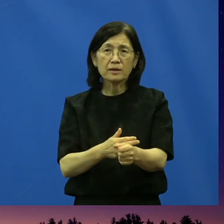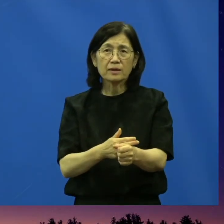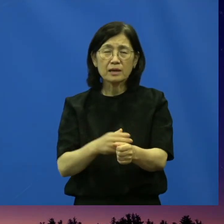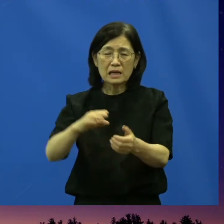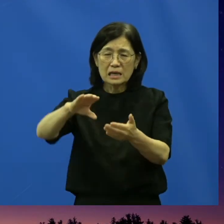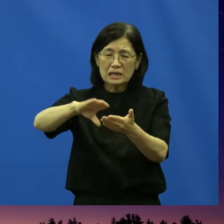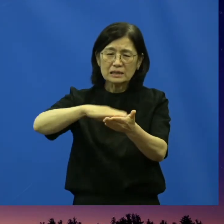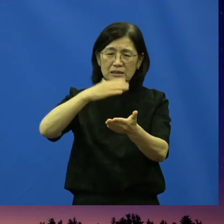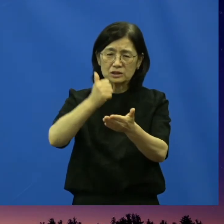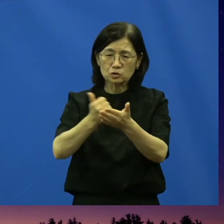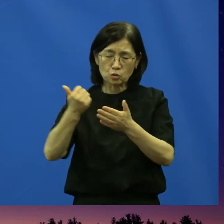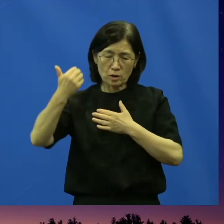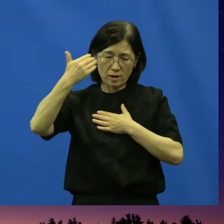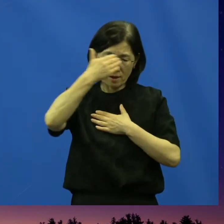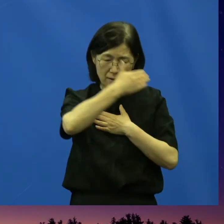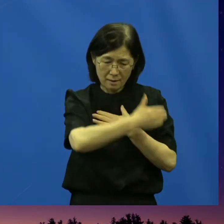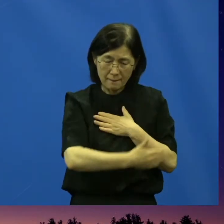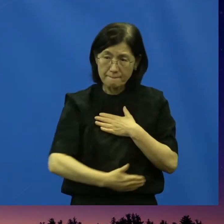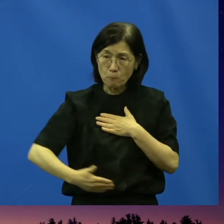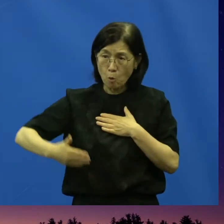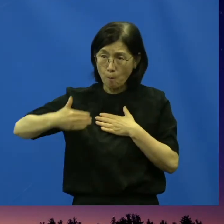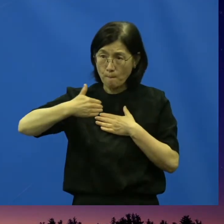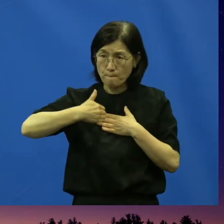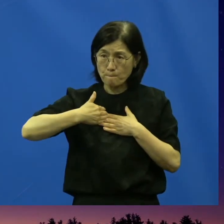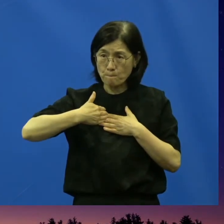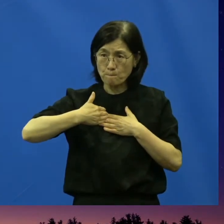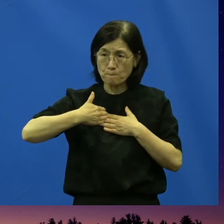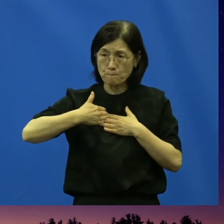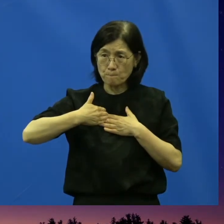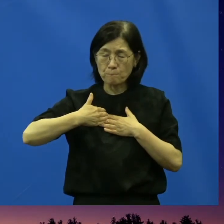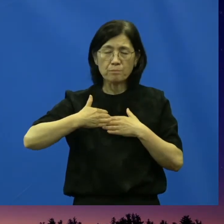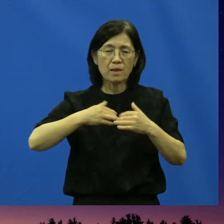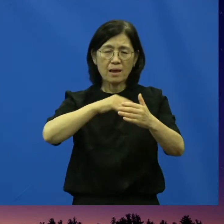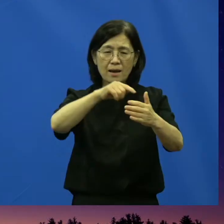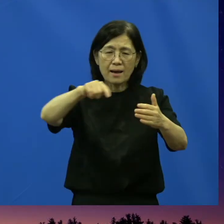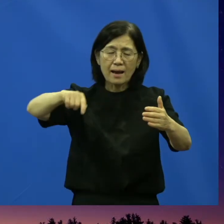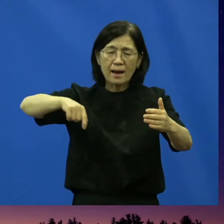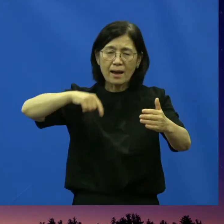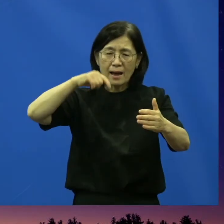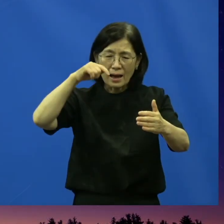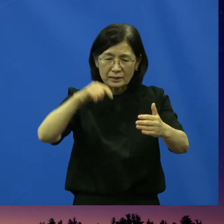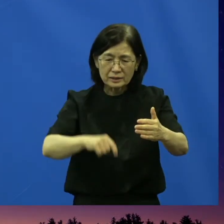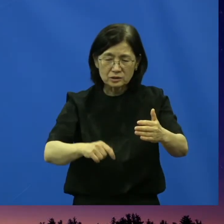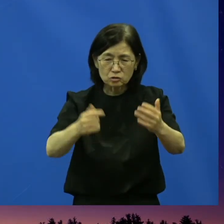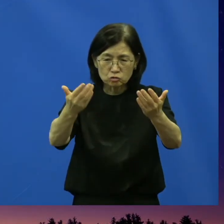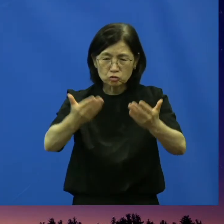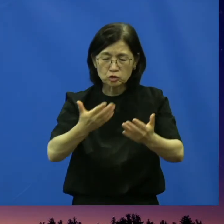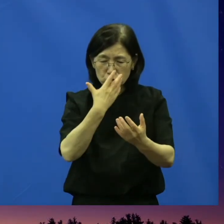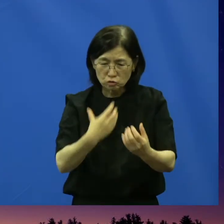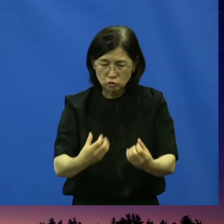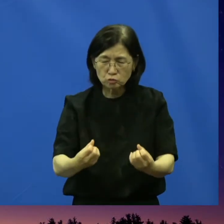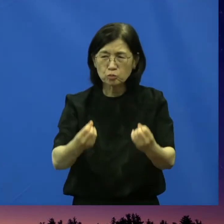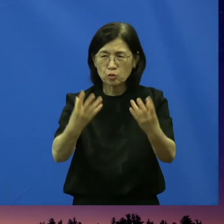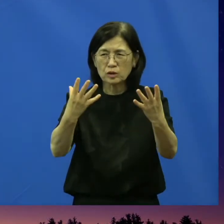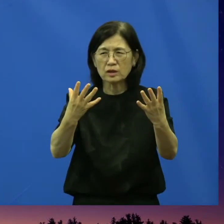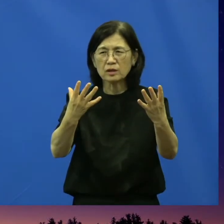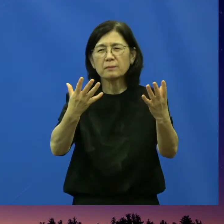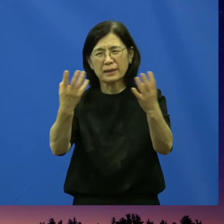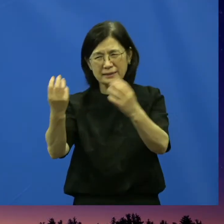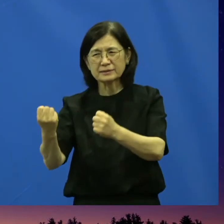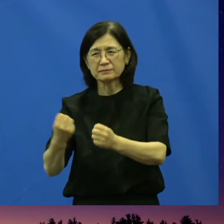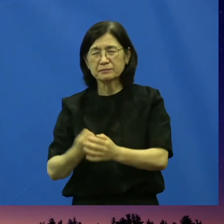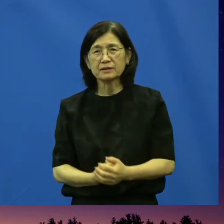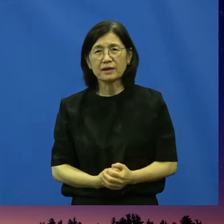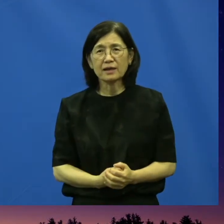이 신비로운 이 관계 안에서 주시는 축복이 너무도 큰 것이죠. 그래서 여러분, 오늘